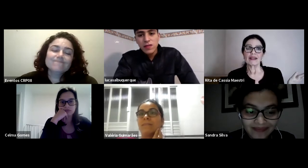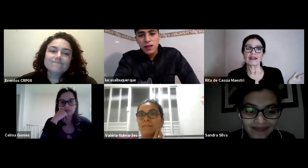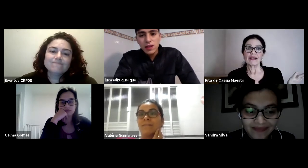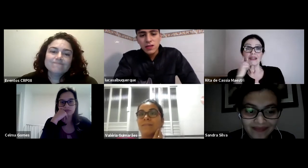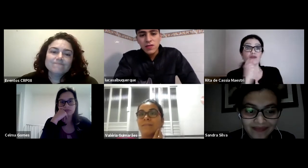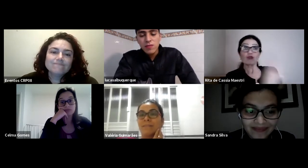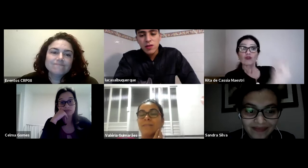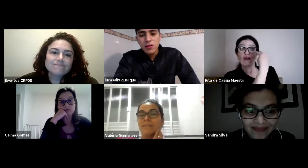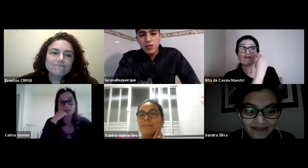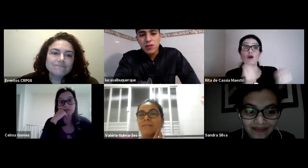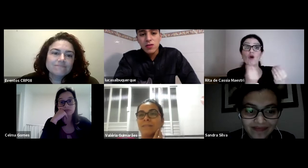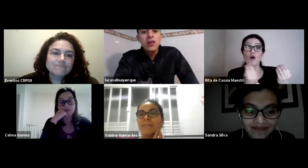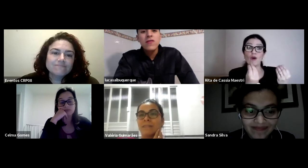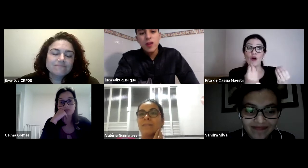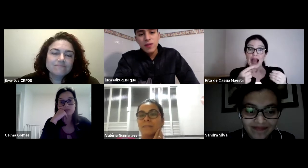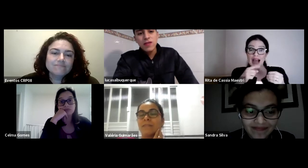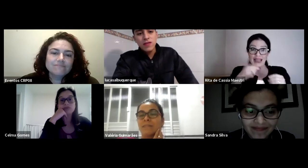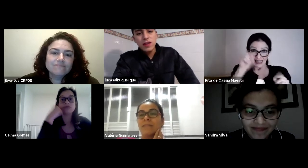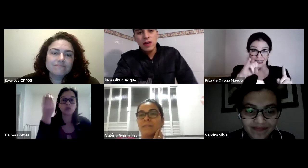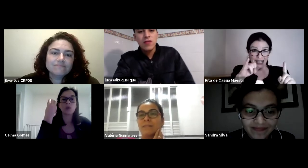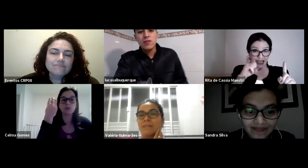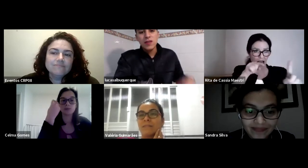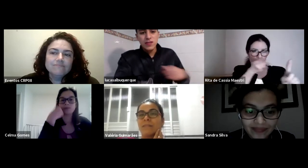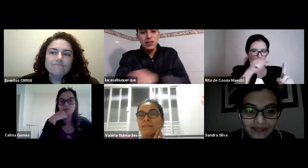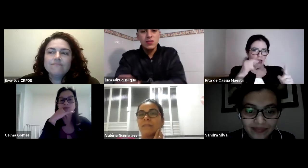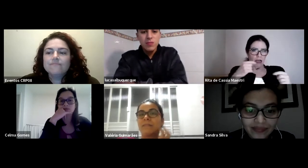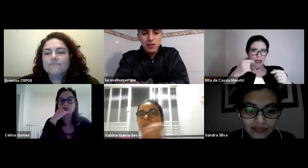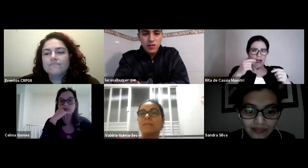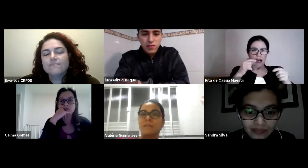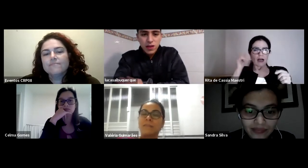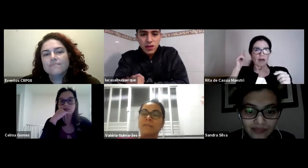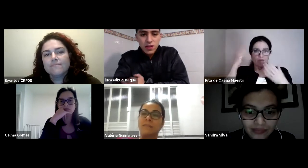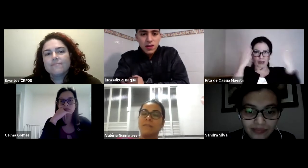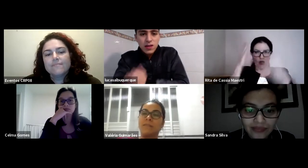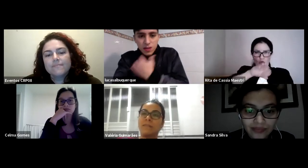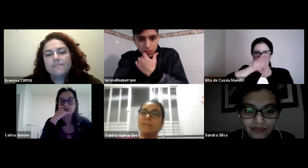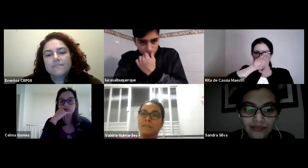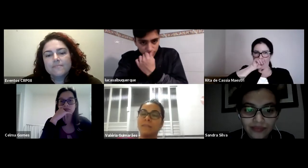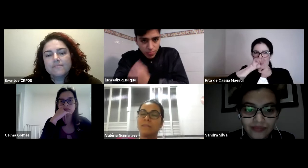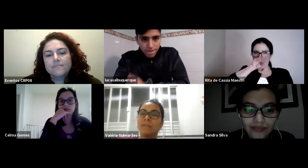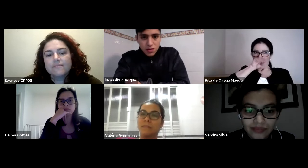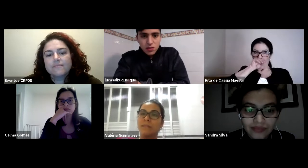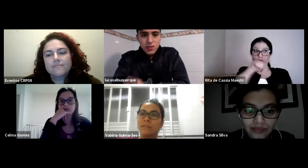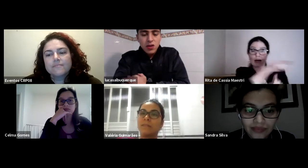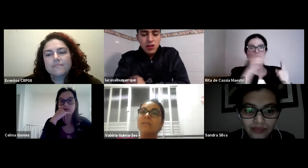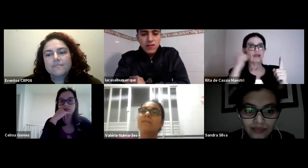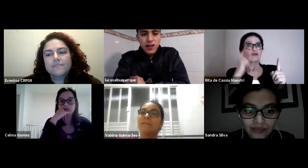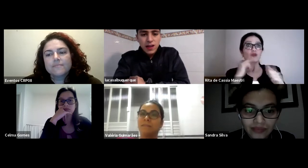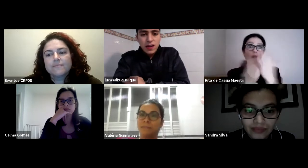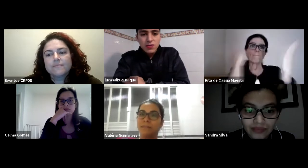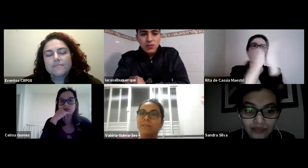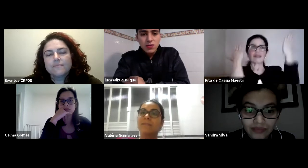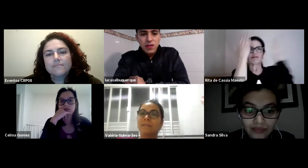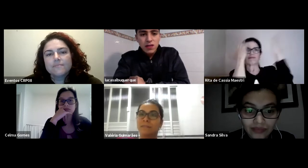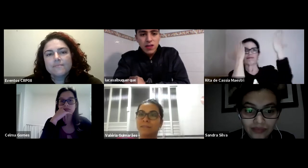vai ver essa forma. De que forma ele vai ver a forma que você está se comunicando com a família dele? Se o psicólogo